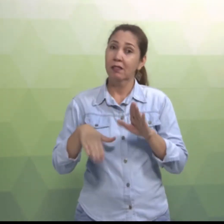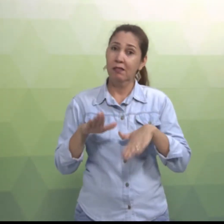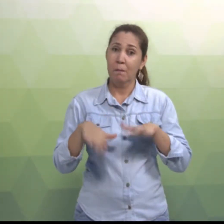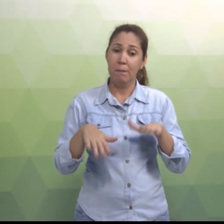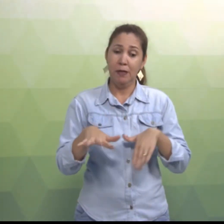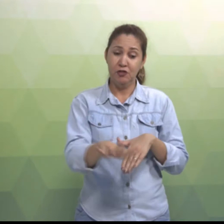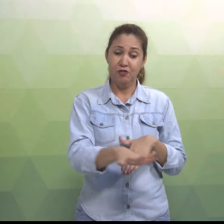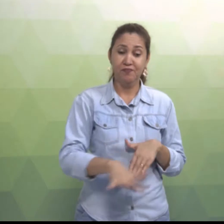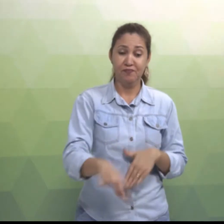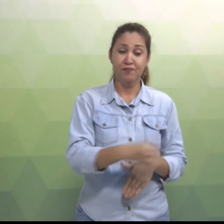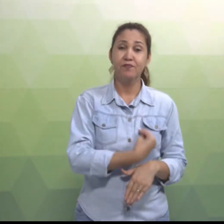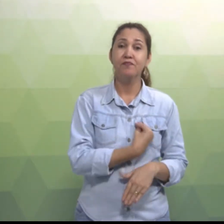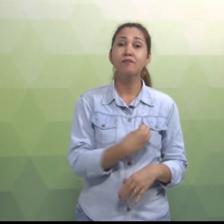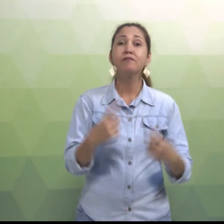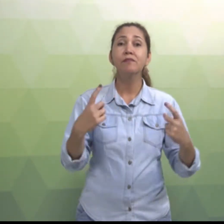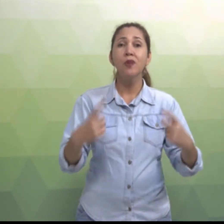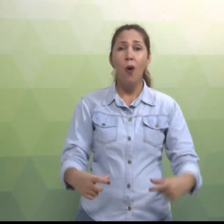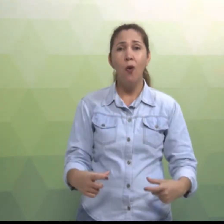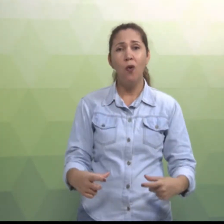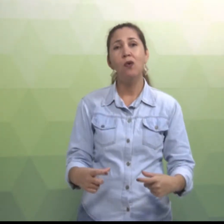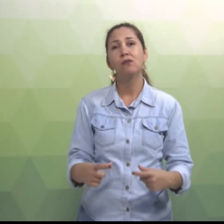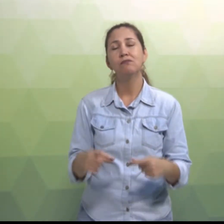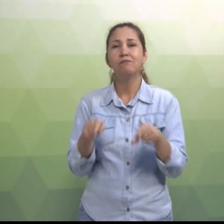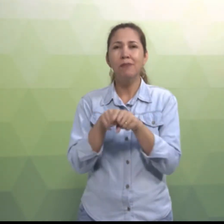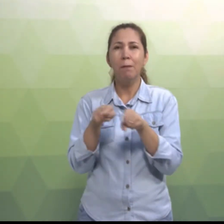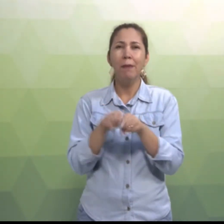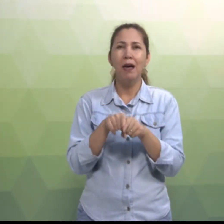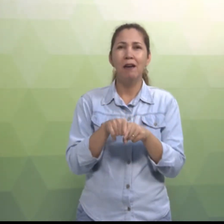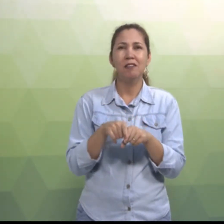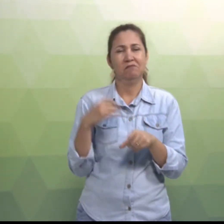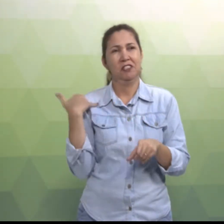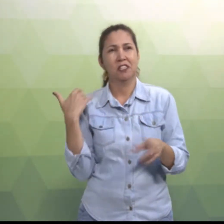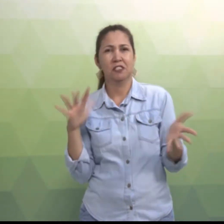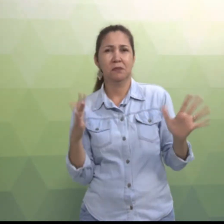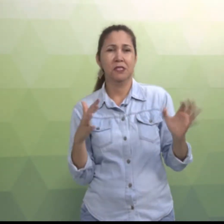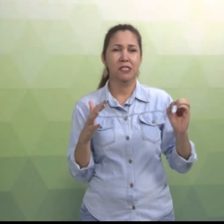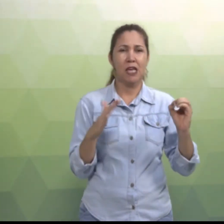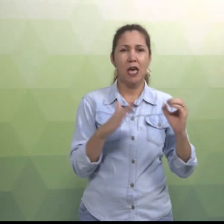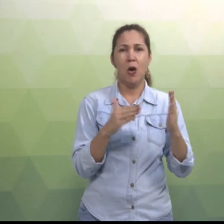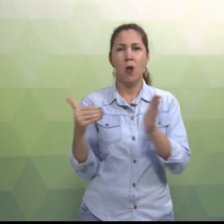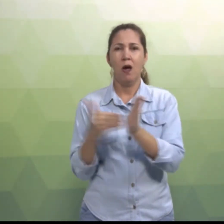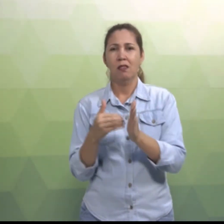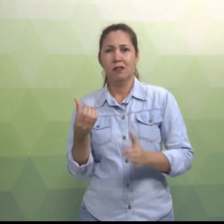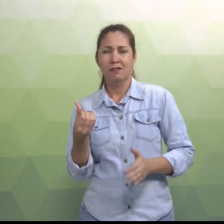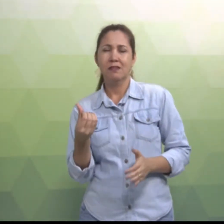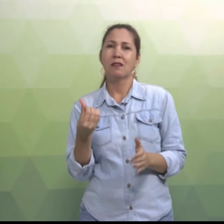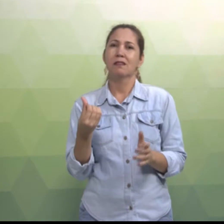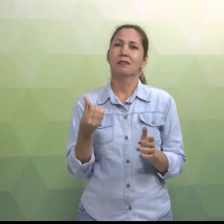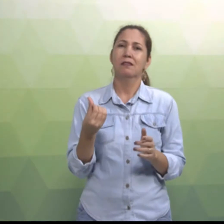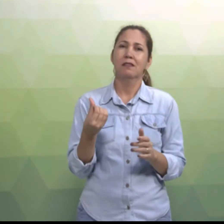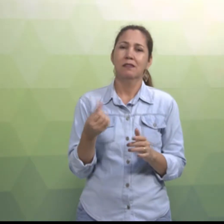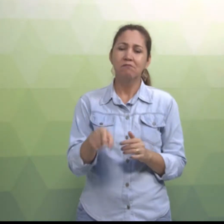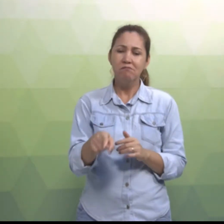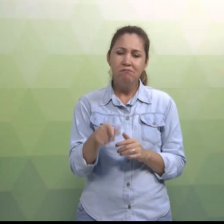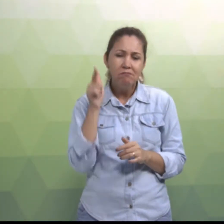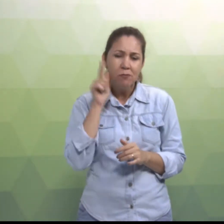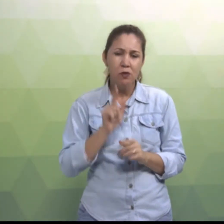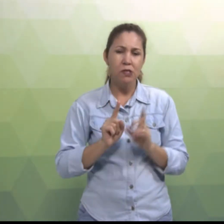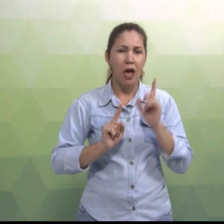sinais. E qual o espaço que ela está? É um espaço que não há língua de sinais e geralmente do 0